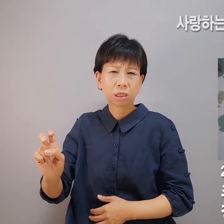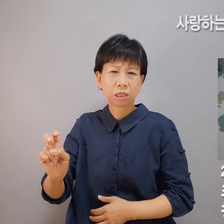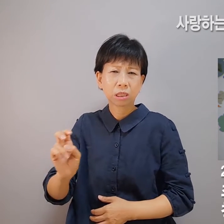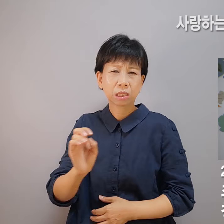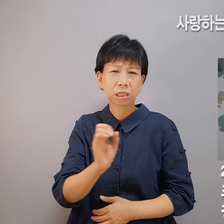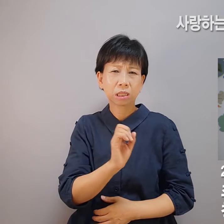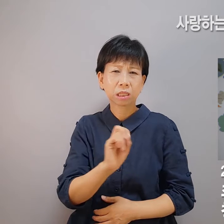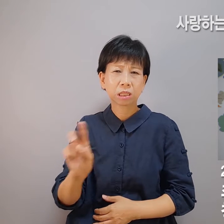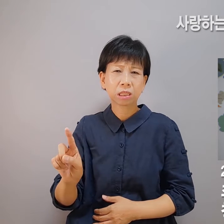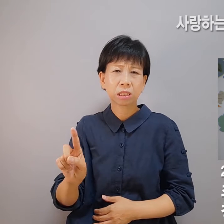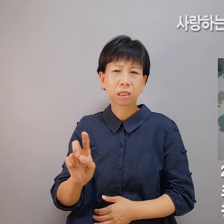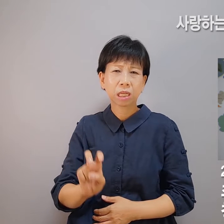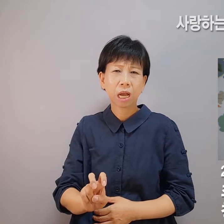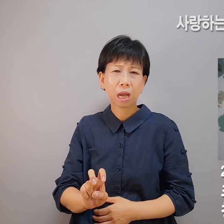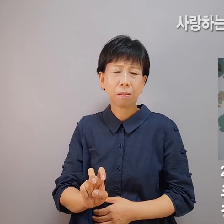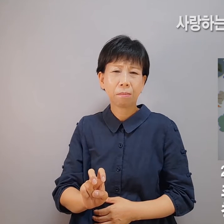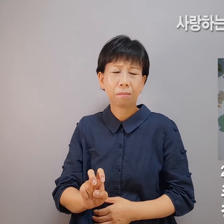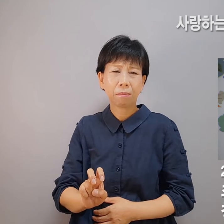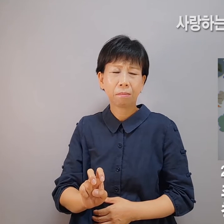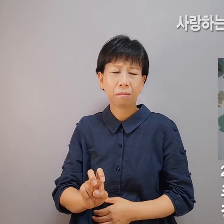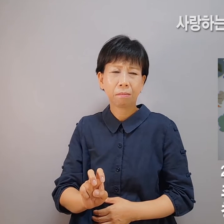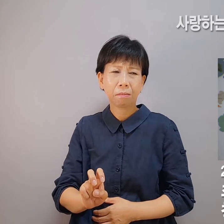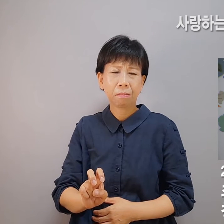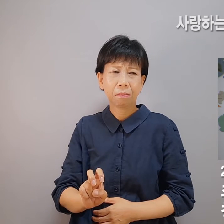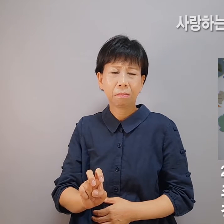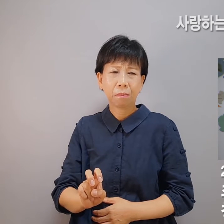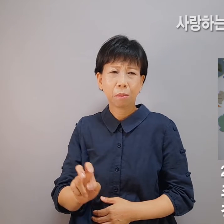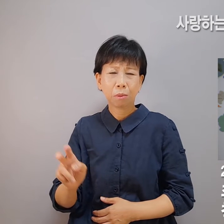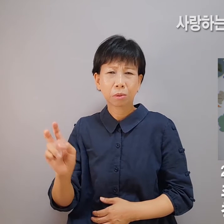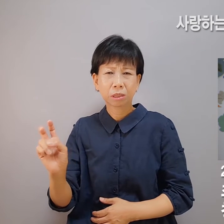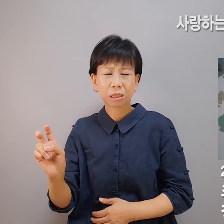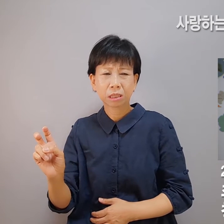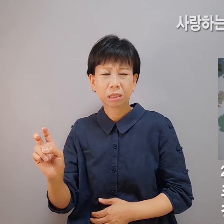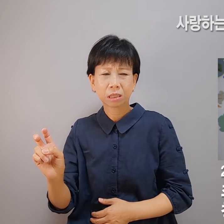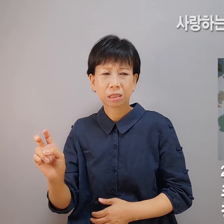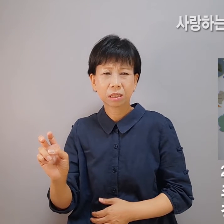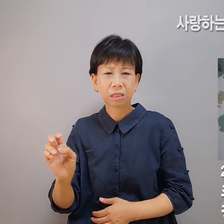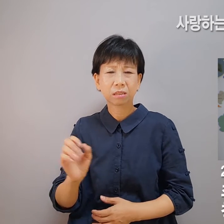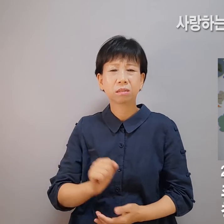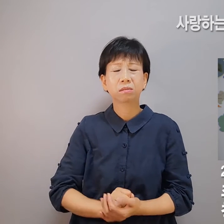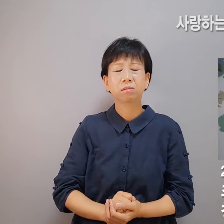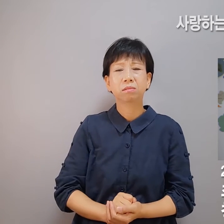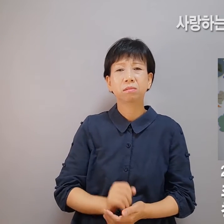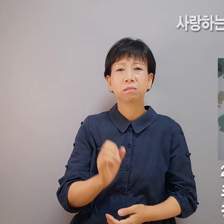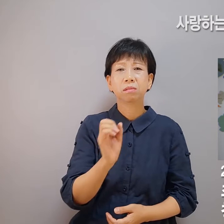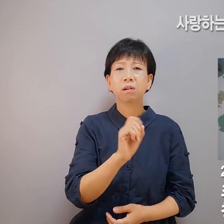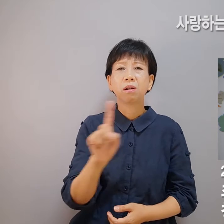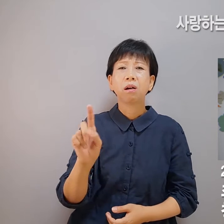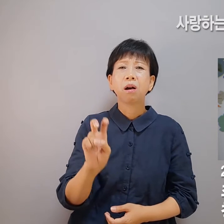혹시 암일 수도 있겠는데요. 한 50% 확률이 있습니다.